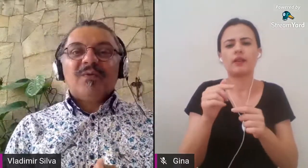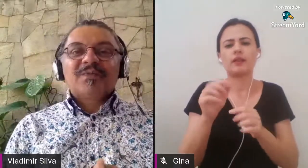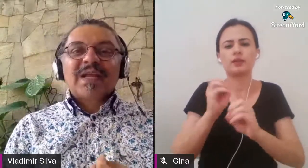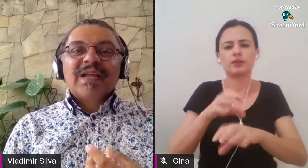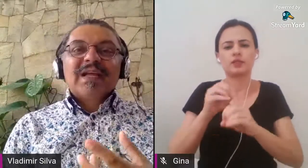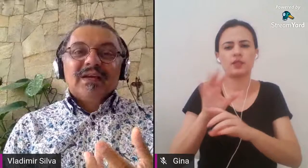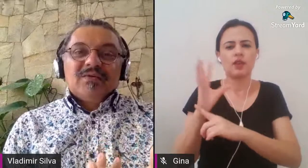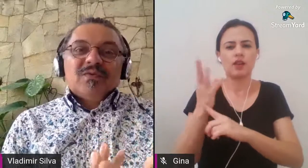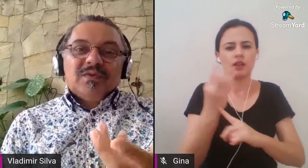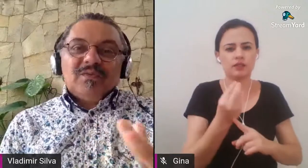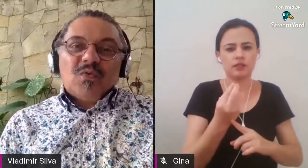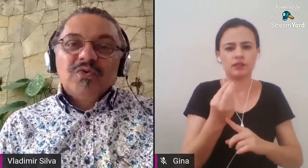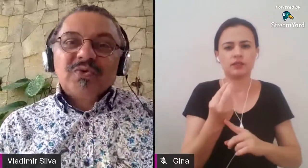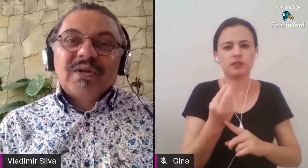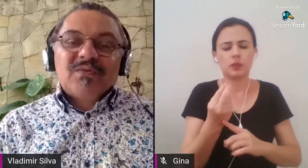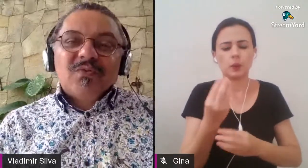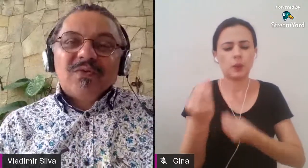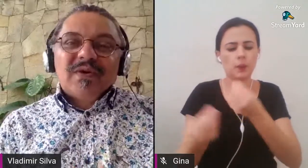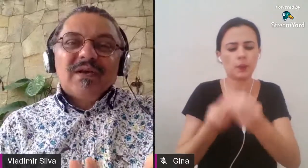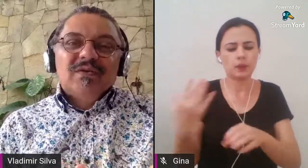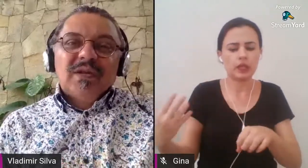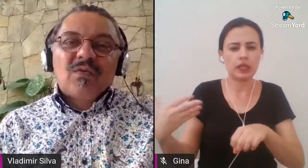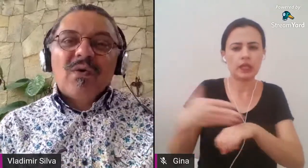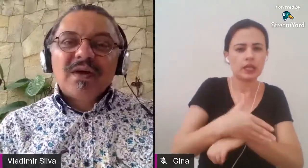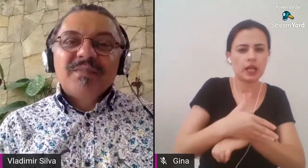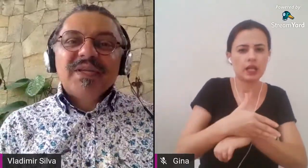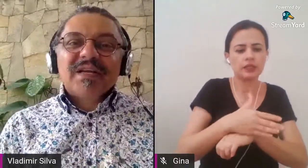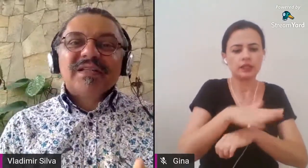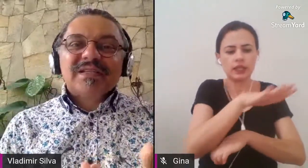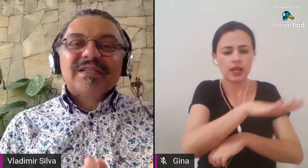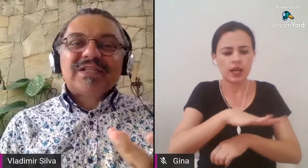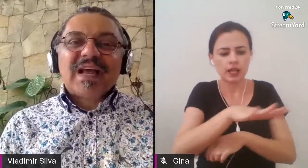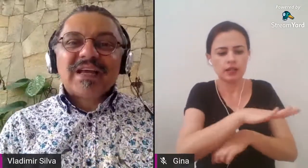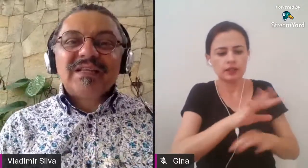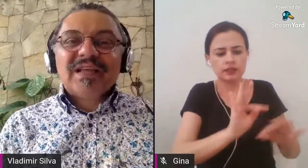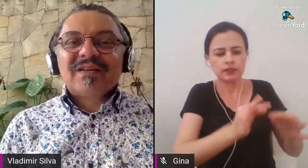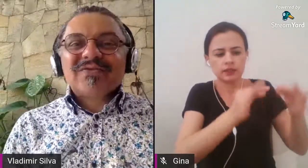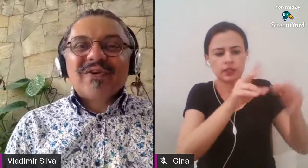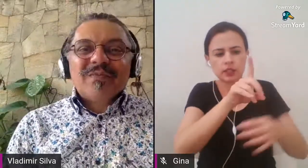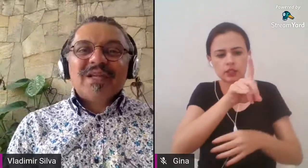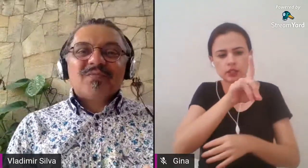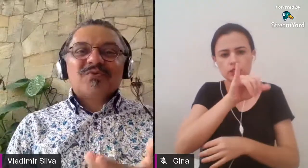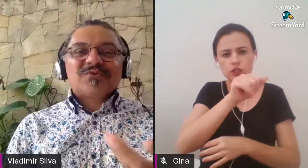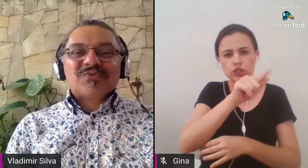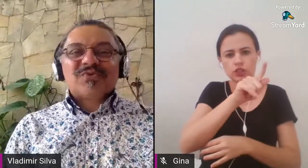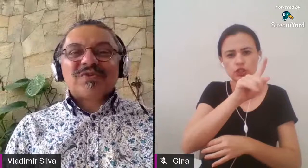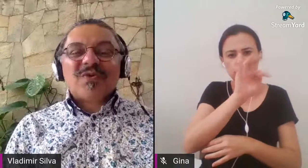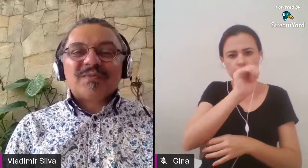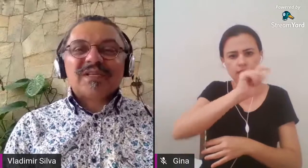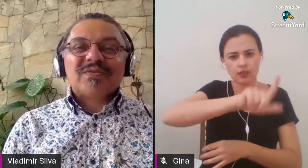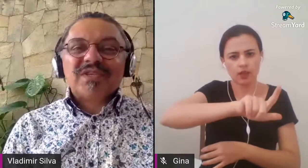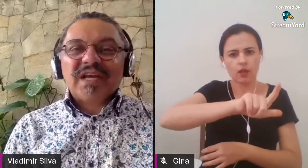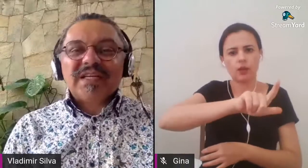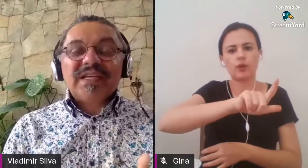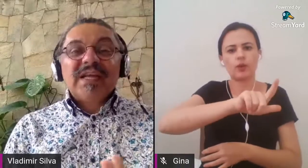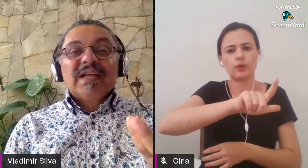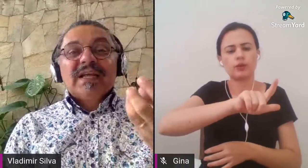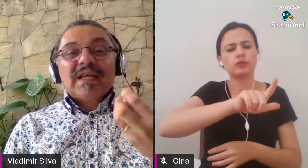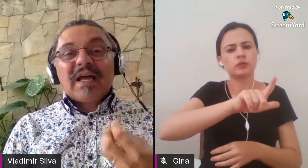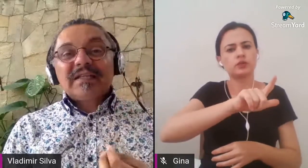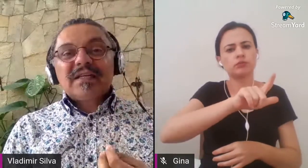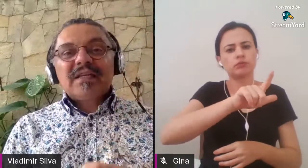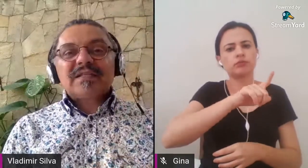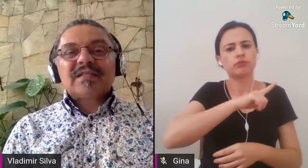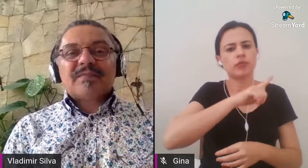tecnologia digital, cujo, na qual Campina Grande se destaca internacionalmente com seus cursos de computação e